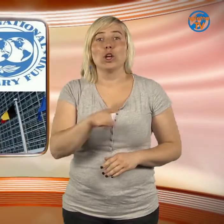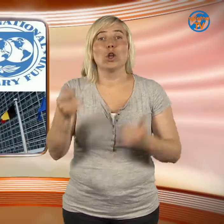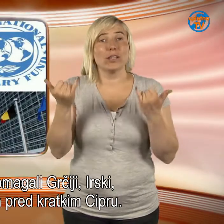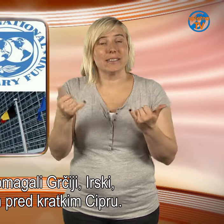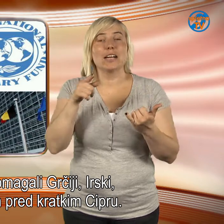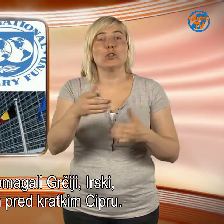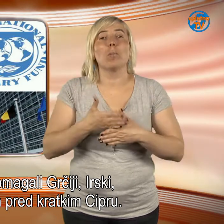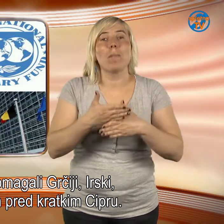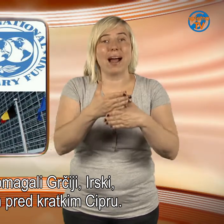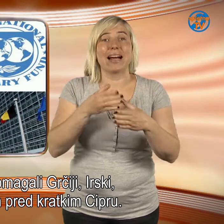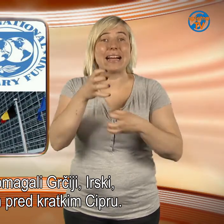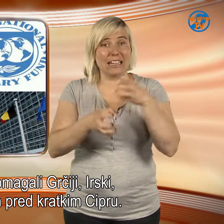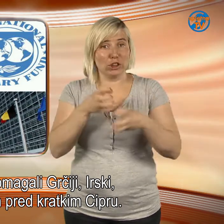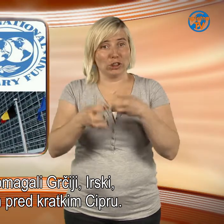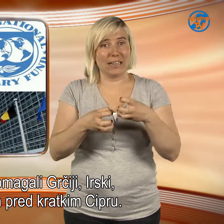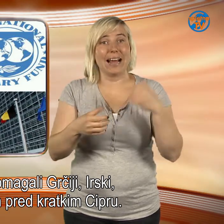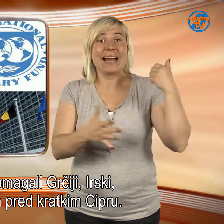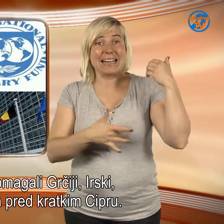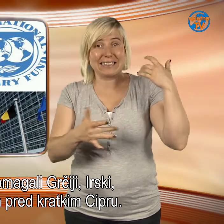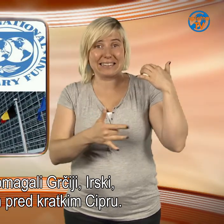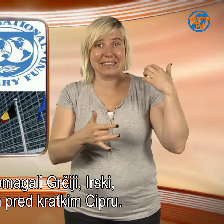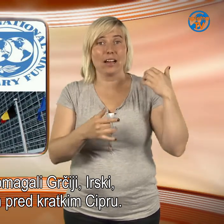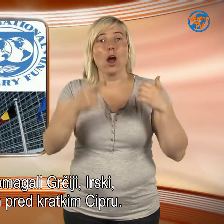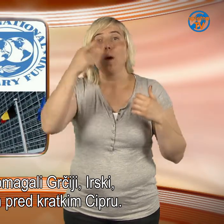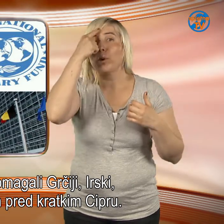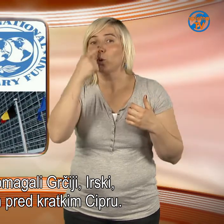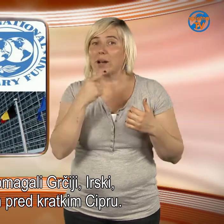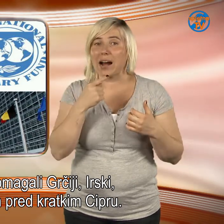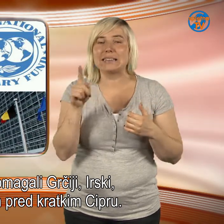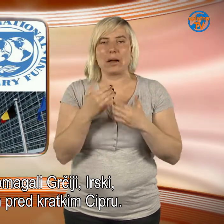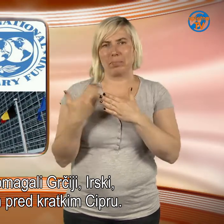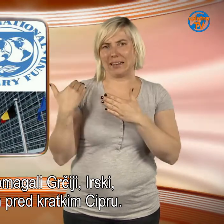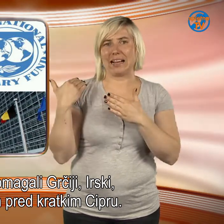Doslej so pomagali Grčiji, Irski, Portugalski in pred kratkim Cipru.